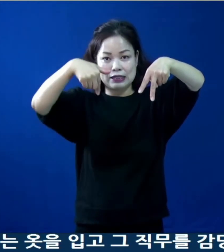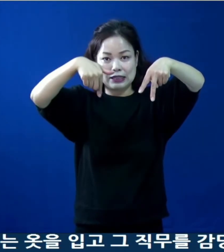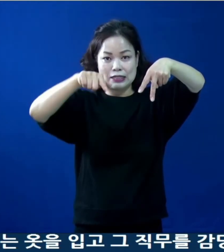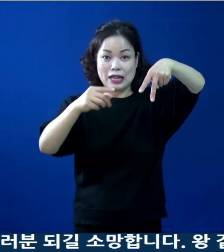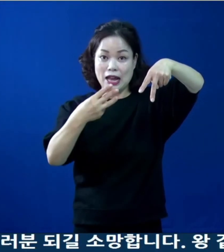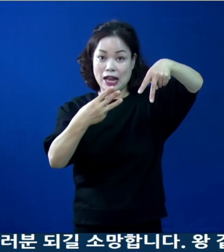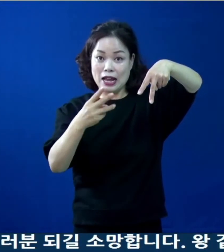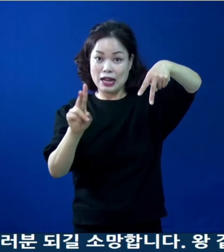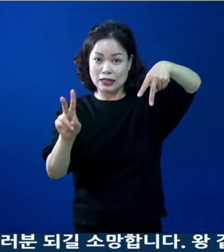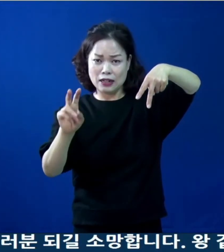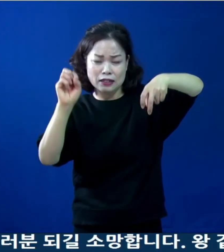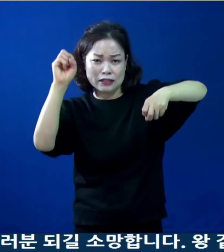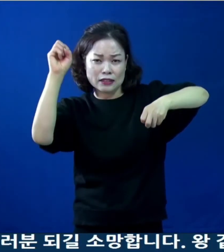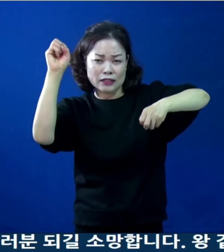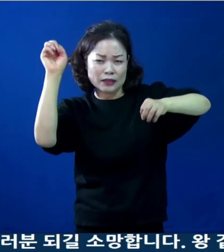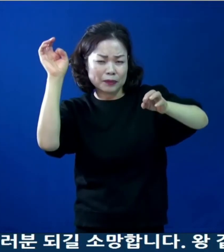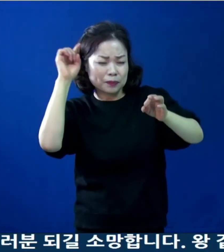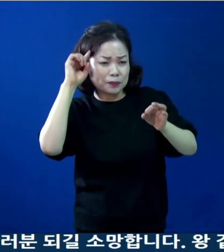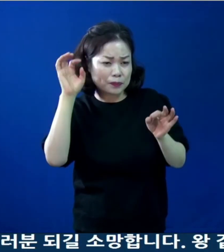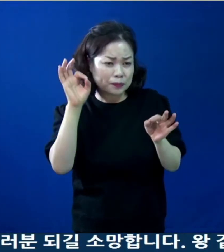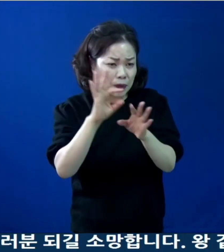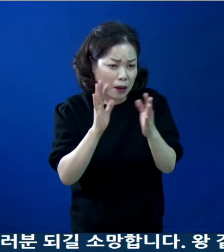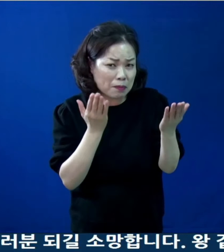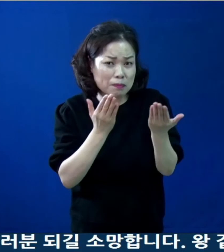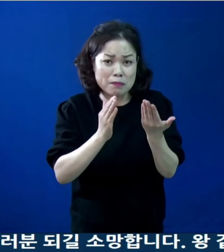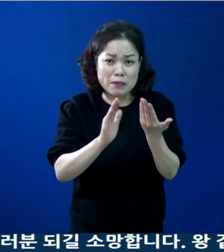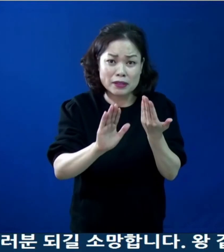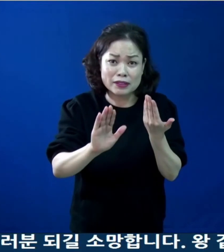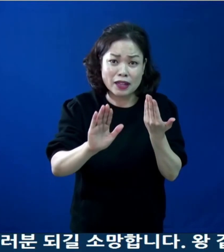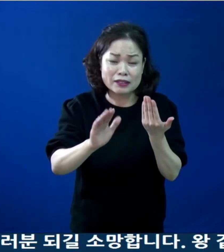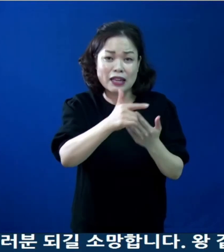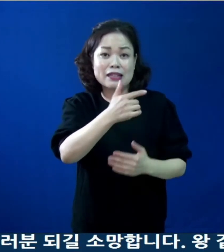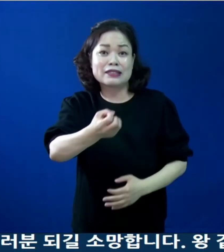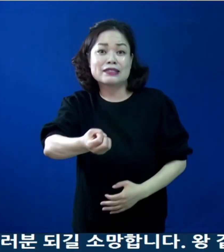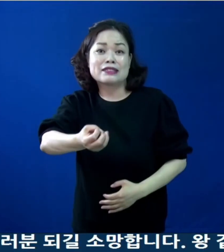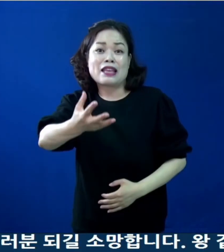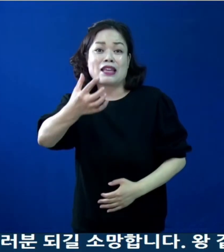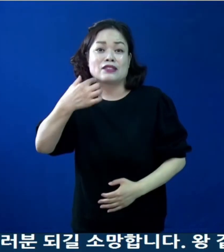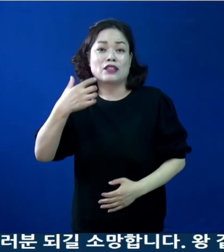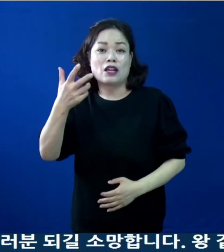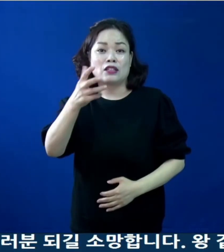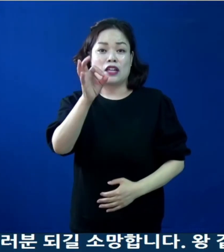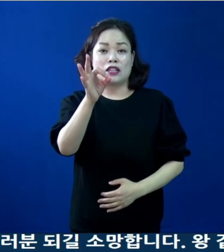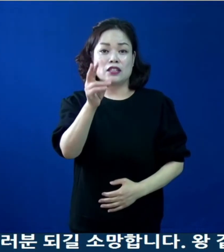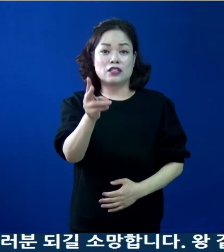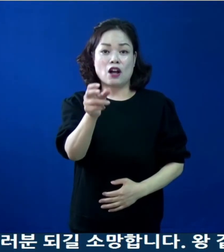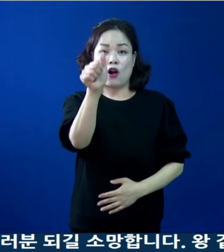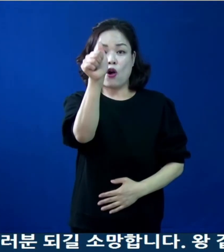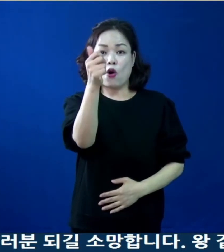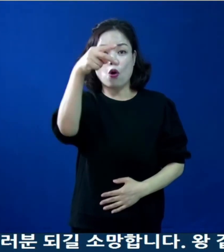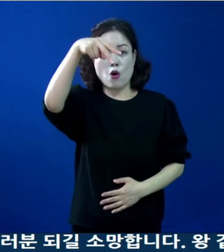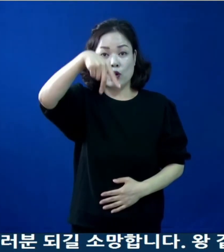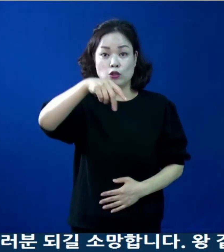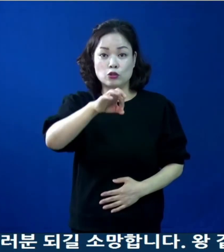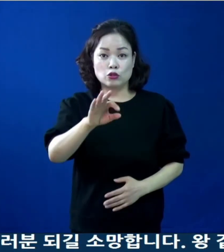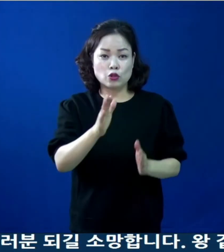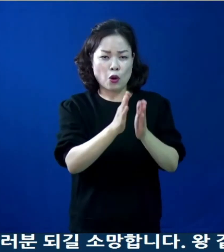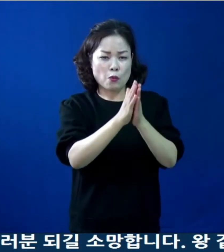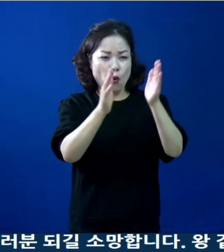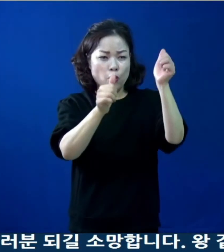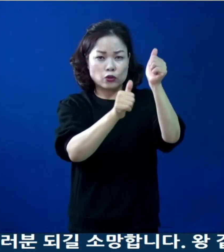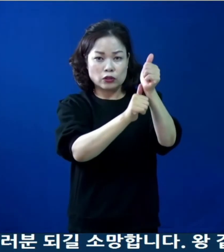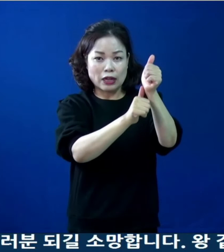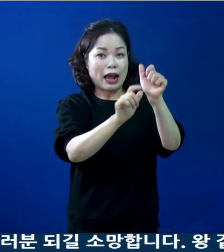보면 갑자기 문맥에 좀 잘 어울리지 않게 대제사장 여호수아가 등장합니다. 모세